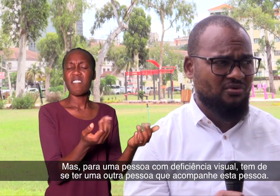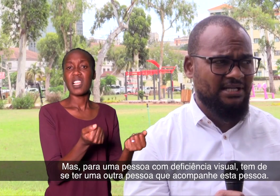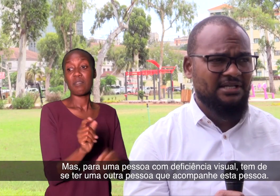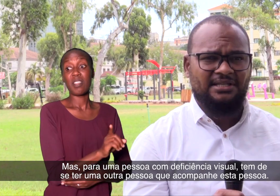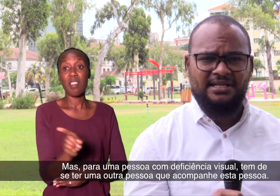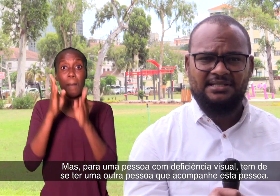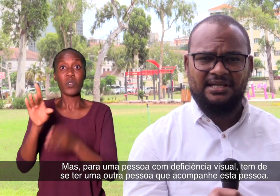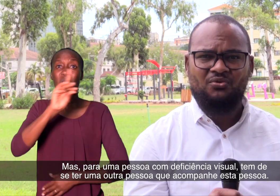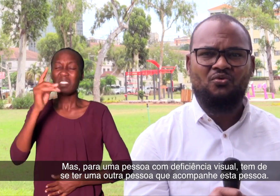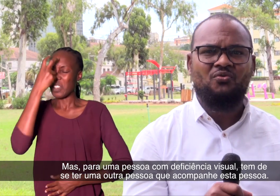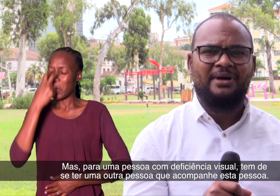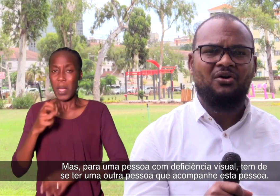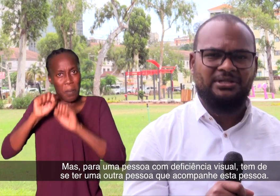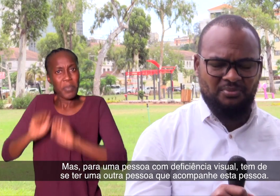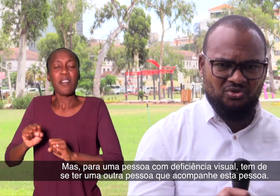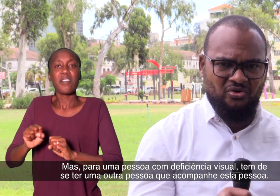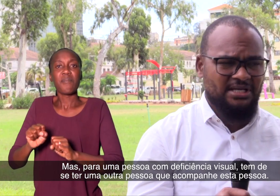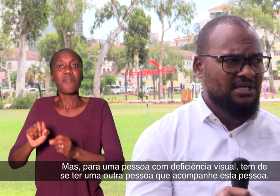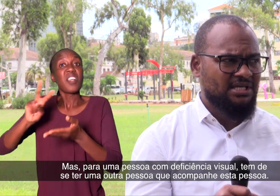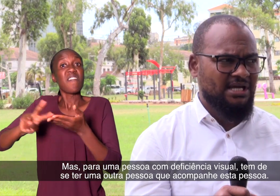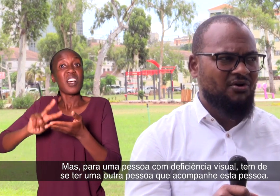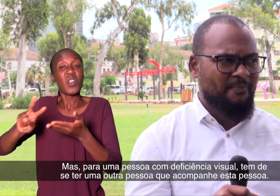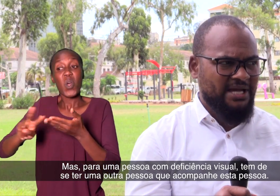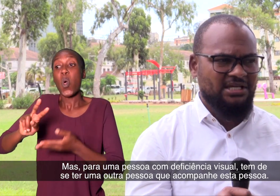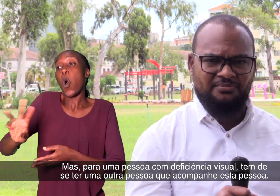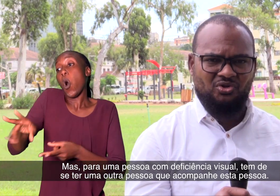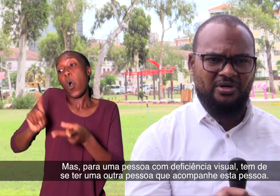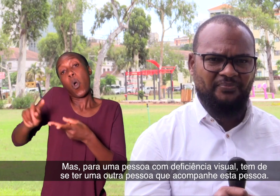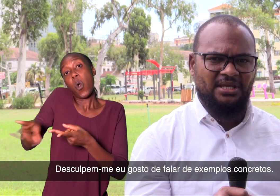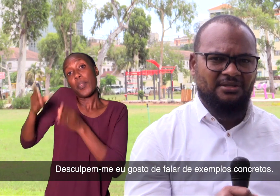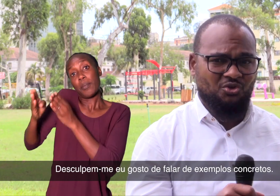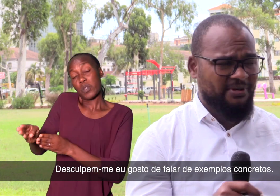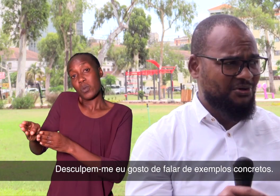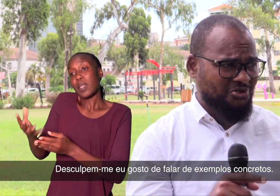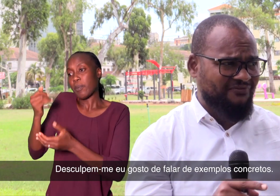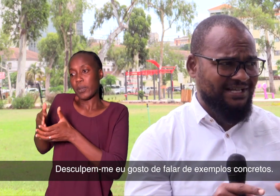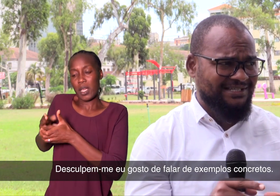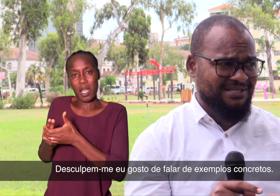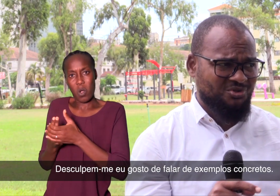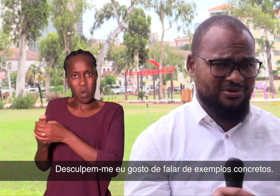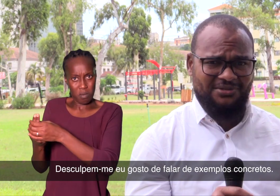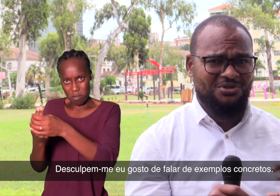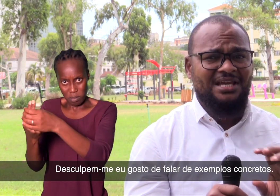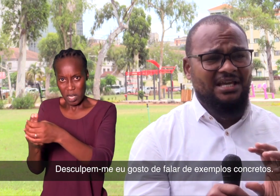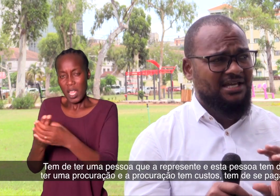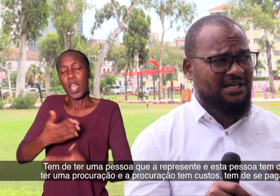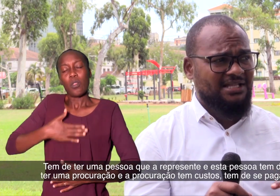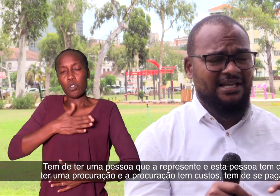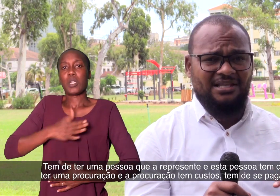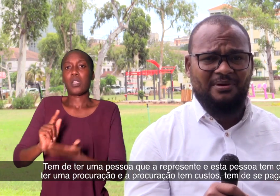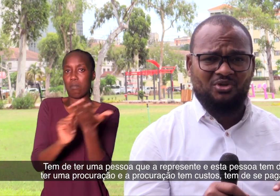deficiência visual, tem que se ter uma outra pessoa que acompanhe esta pessoa. Desculpa, eu gosto de falar de exemplos concretos.